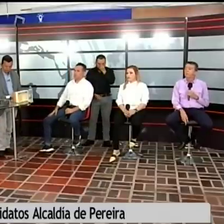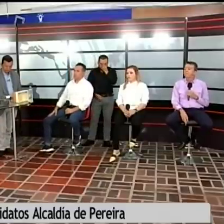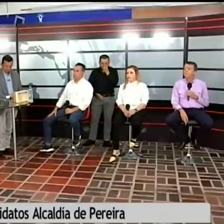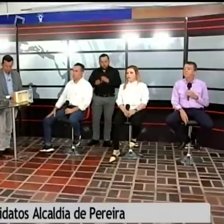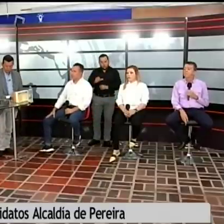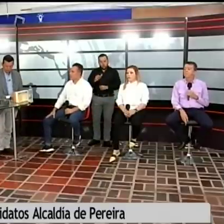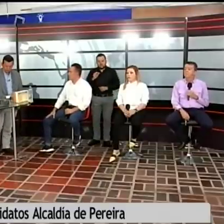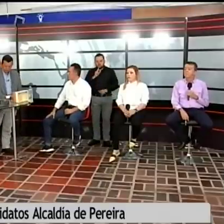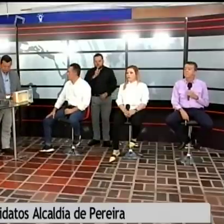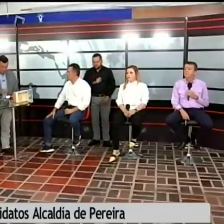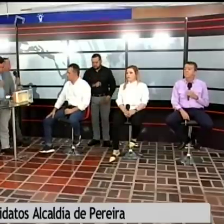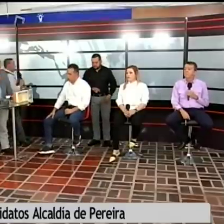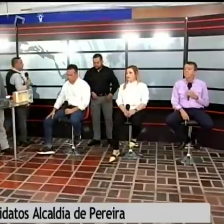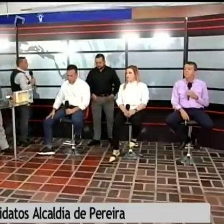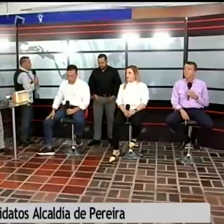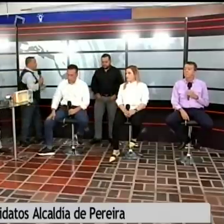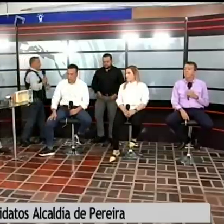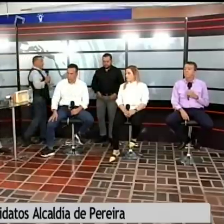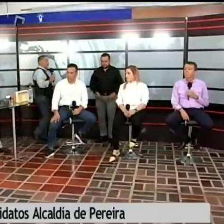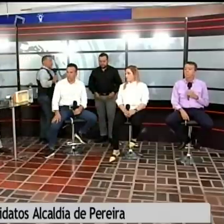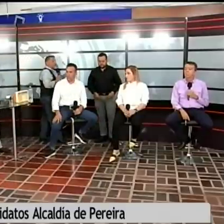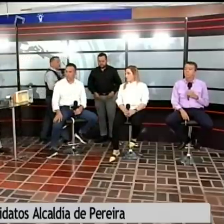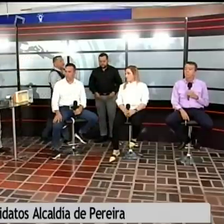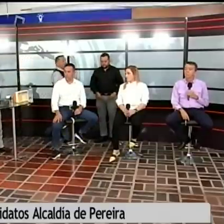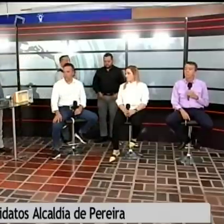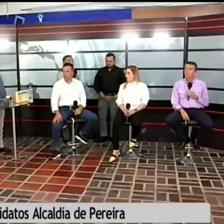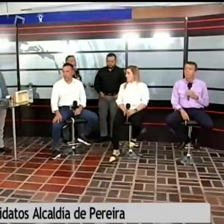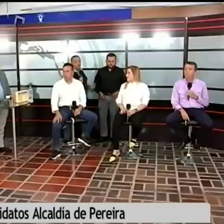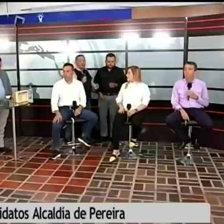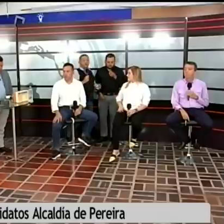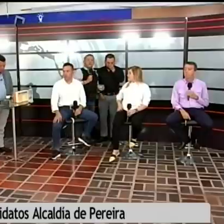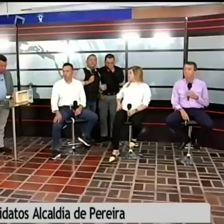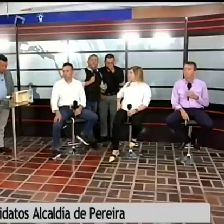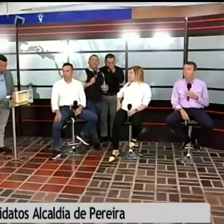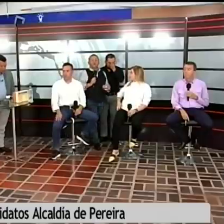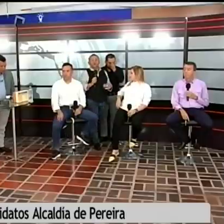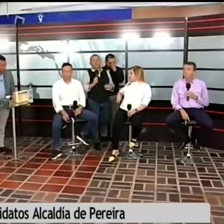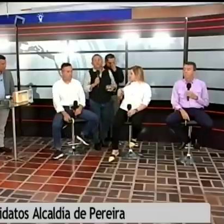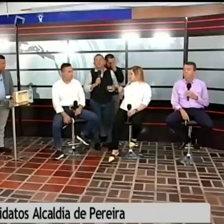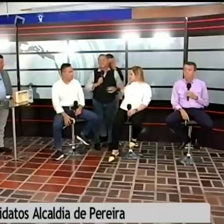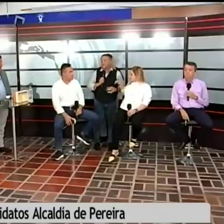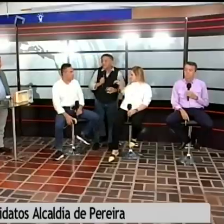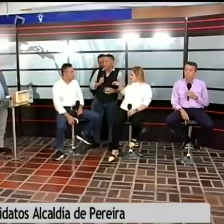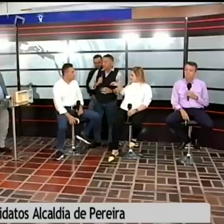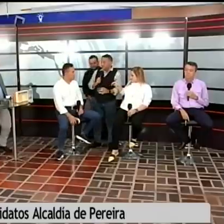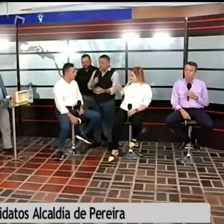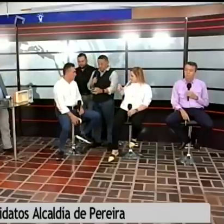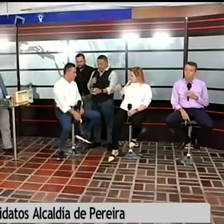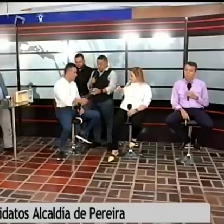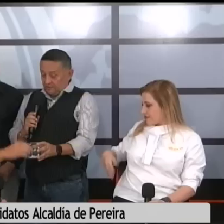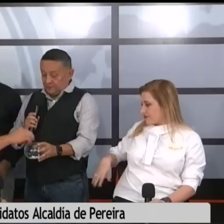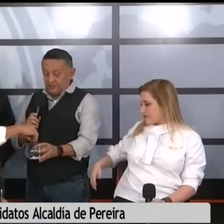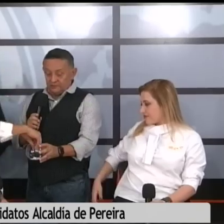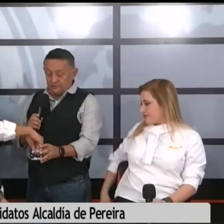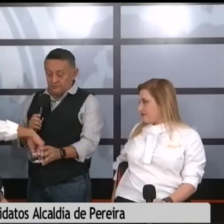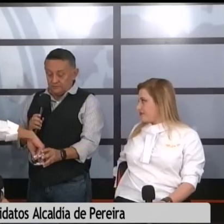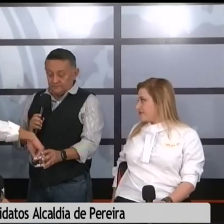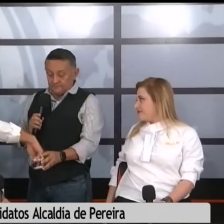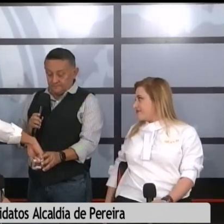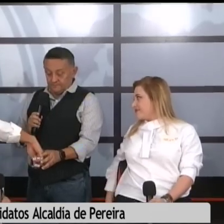ronda de preguntas entre ellos, porque viven tan ocupados que no tienen tiempo ni de tomarse un café juntos, ni de verse, ni de preguntarse. ¿Usted